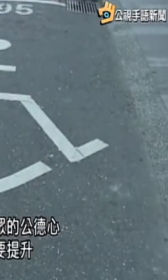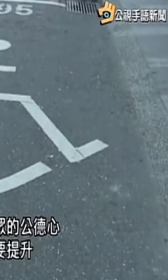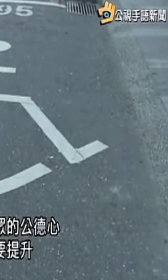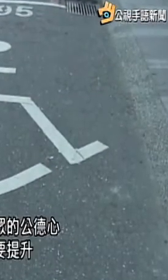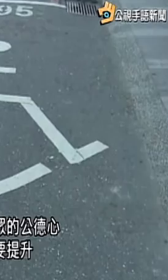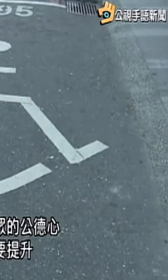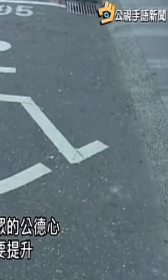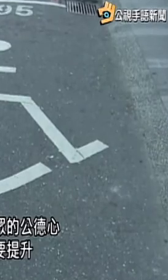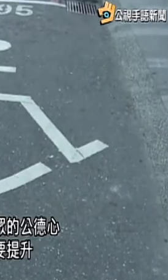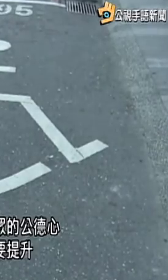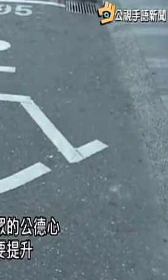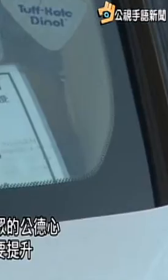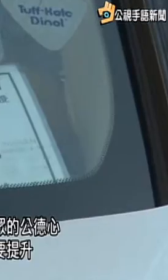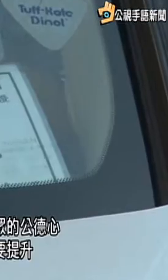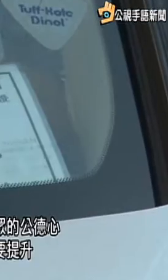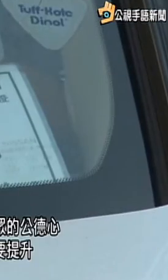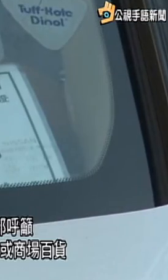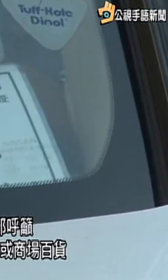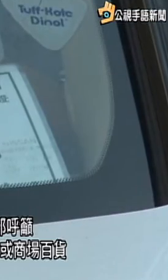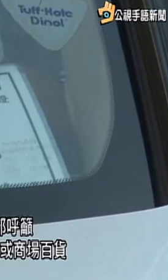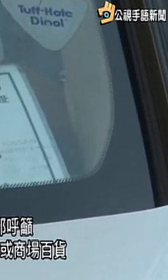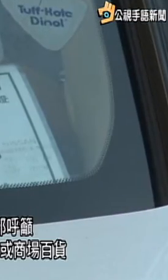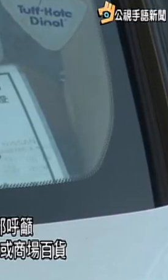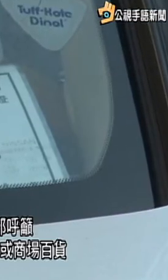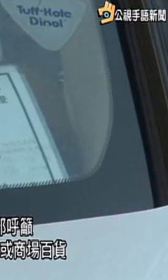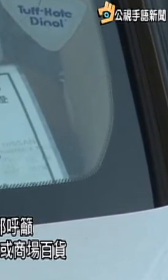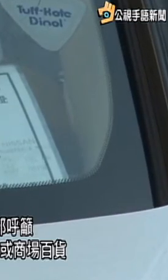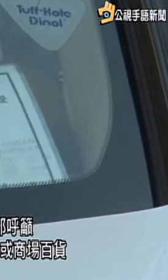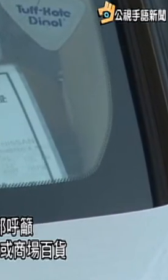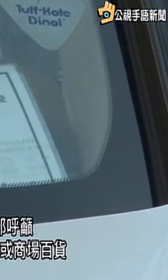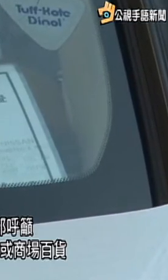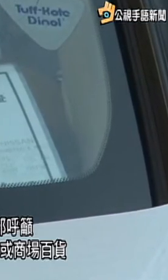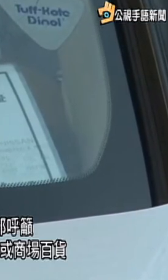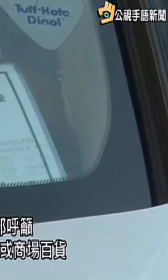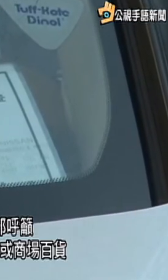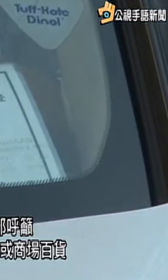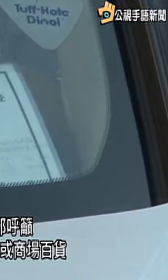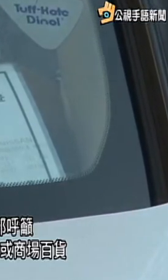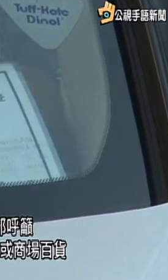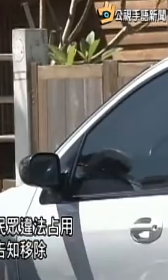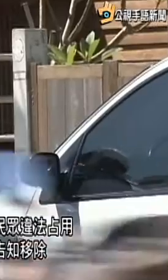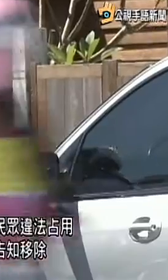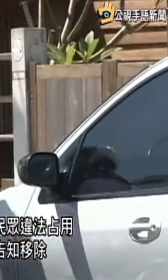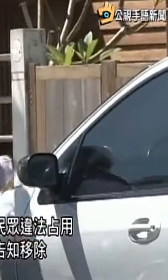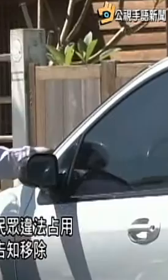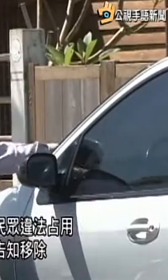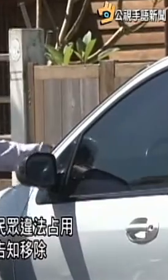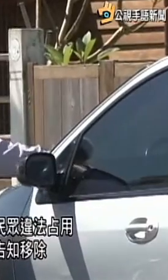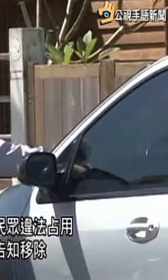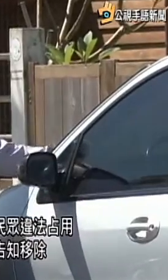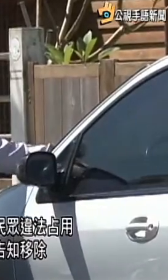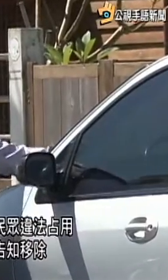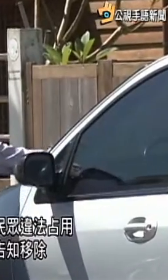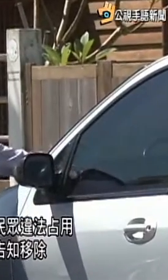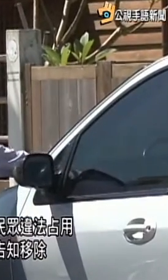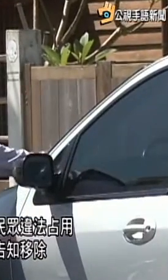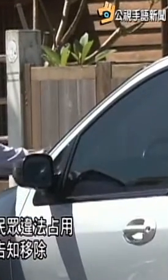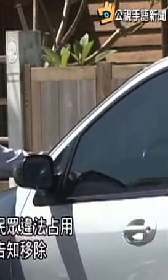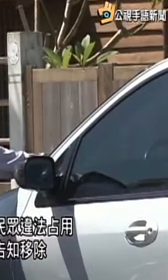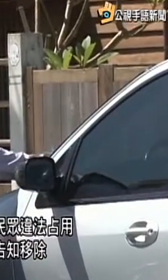民众的公德心还需要提升。交通部呼吁停车场业者或商场百货，如果有发现民众违法占用，应主动告知移除，